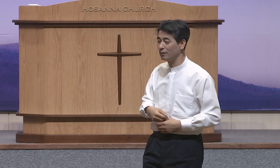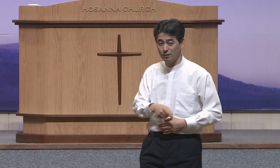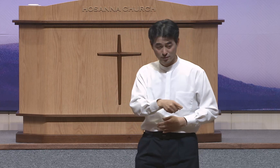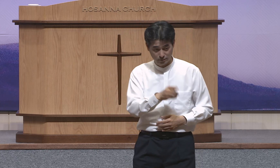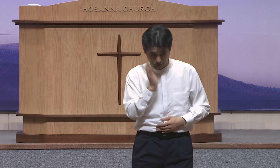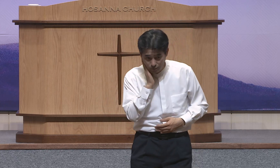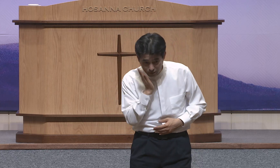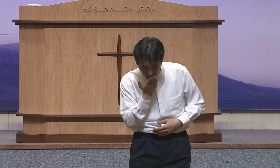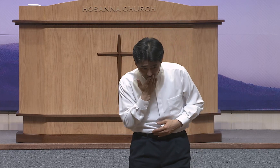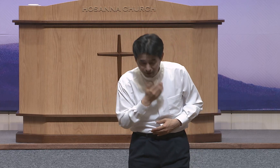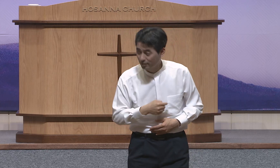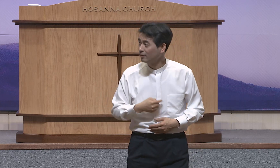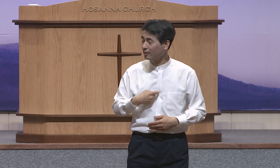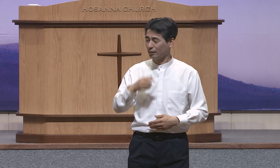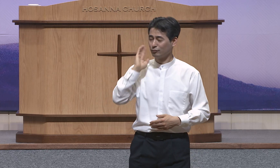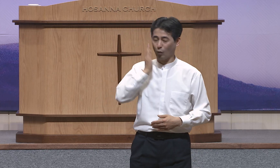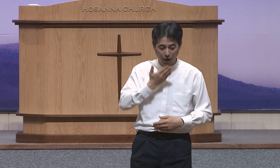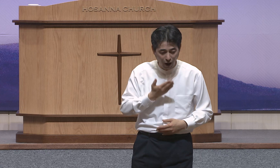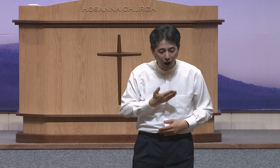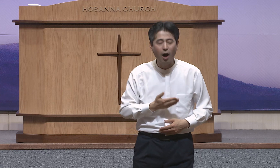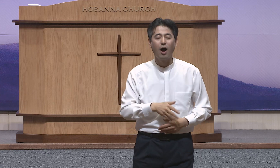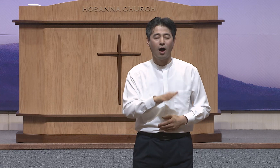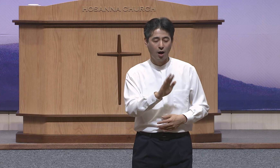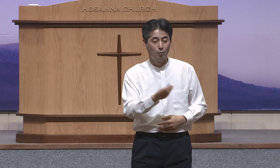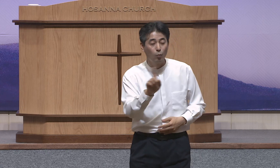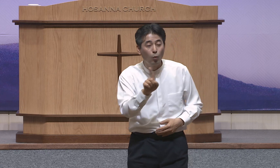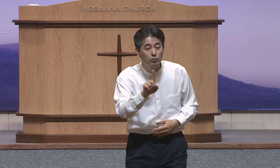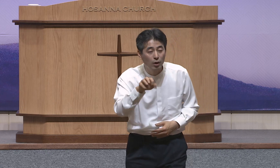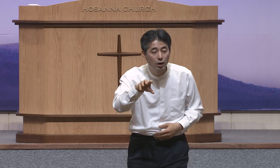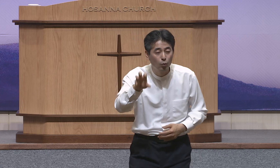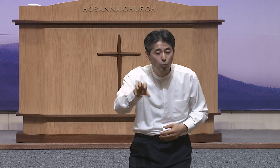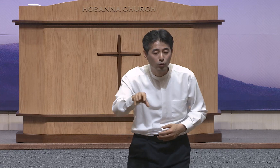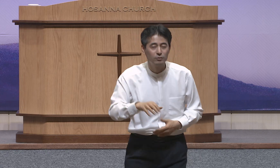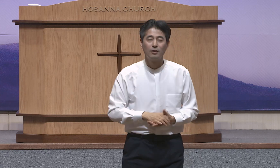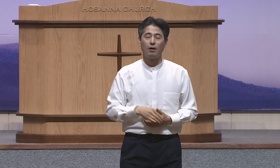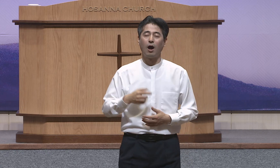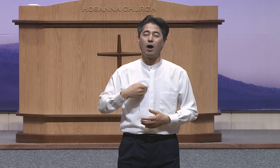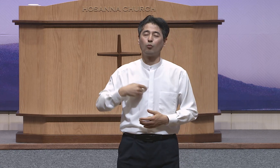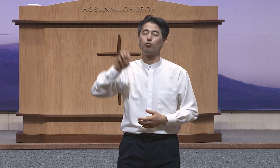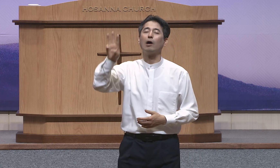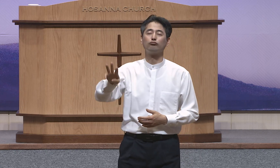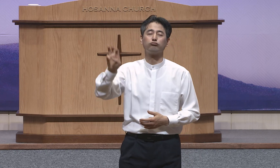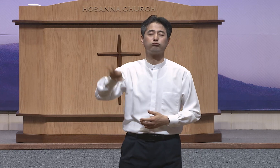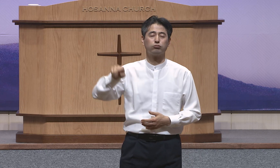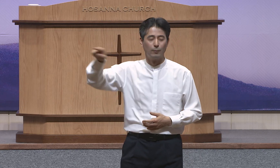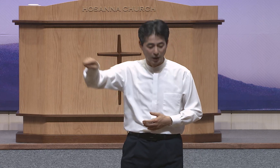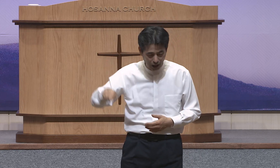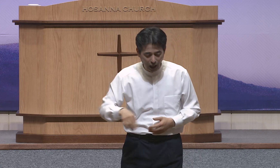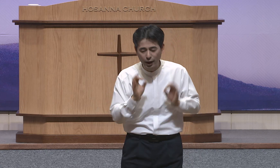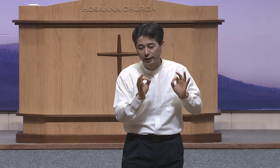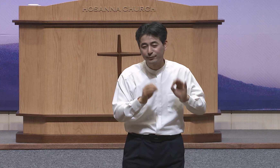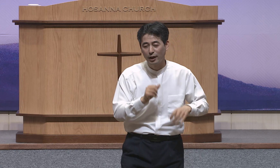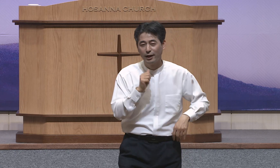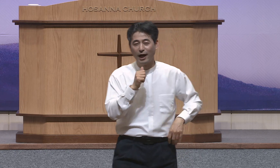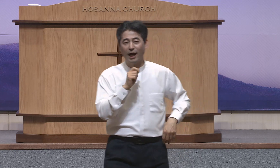그래서 농인이에요? 제 농인이에요. 뭐를 원하세요? 수어로 저에게 물어보는 거예요. 그래가지고 제가